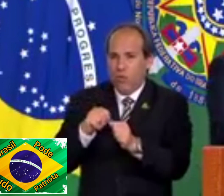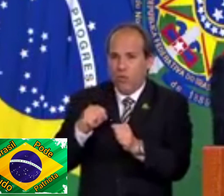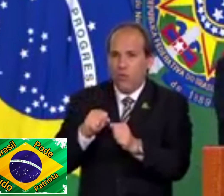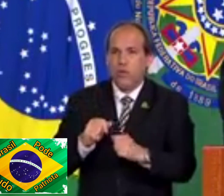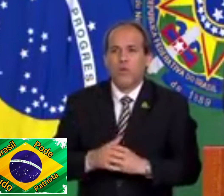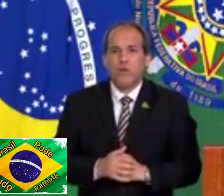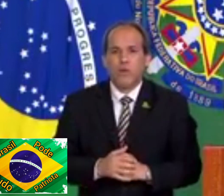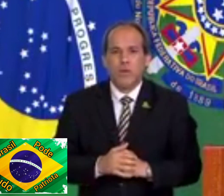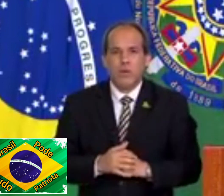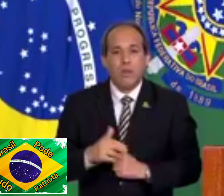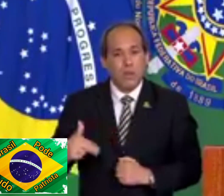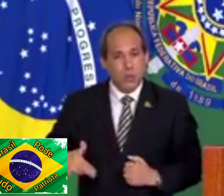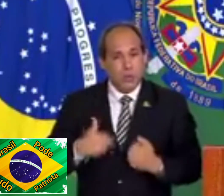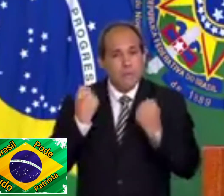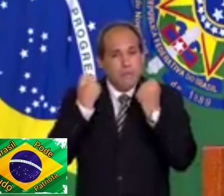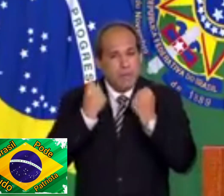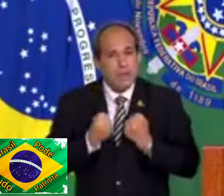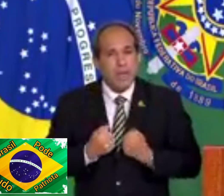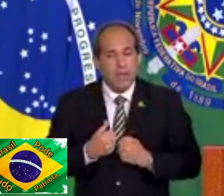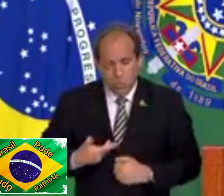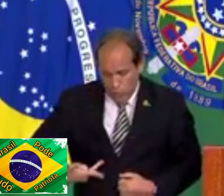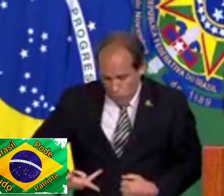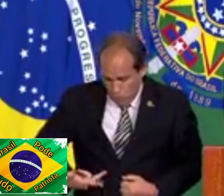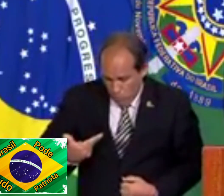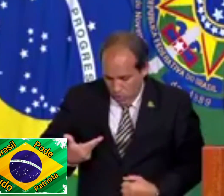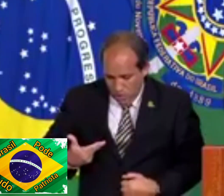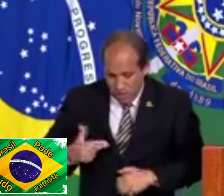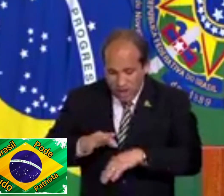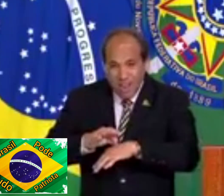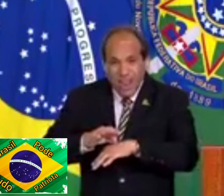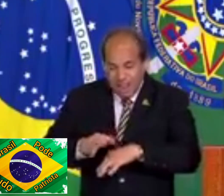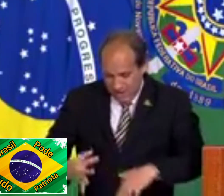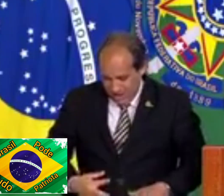Cortando um pedaço do intestino,